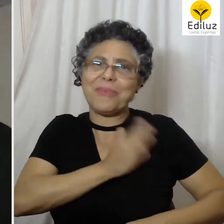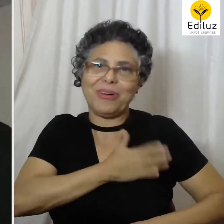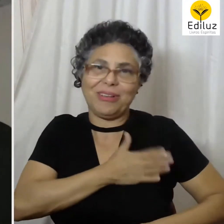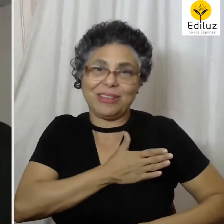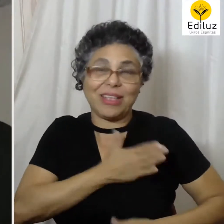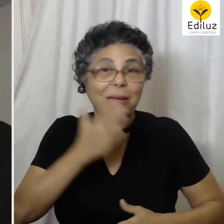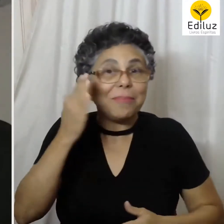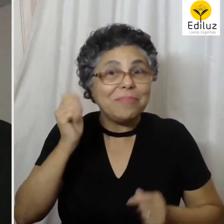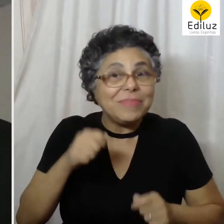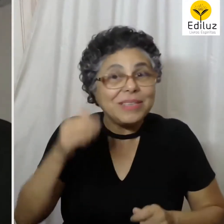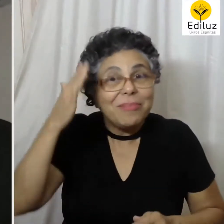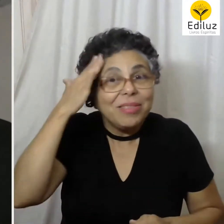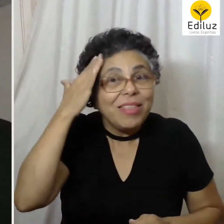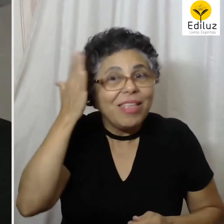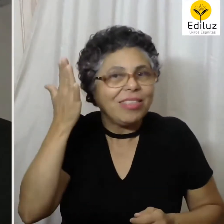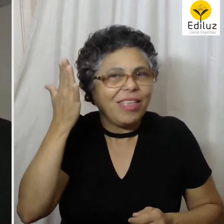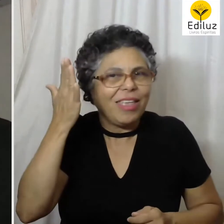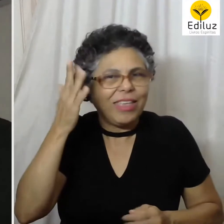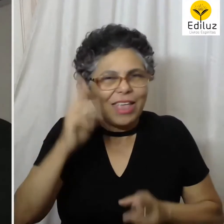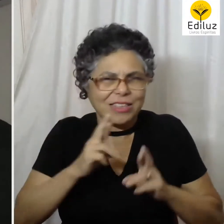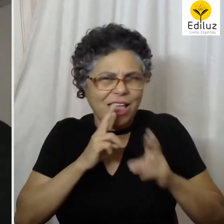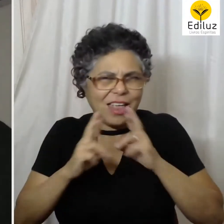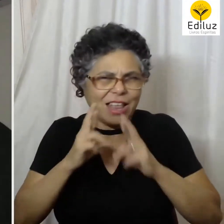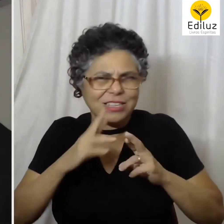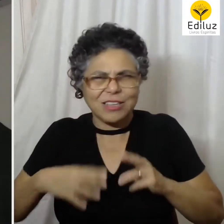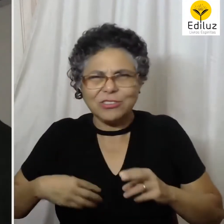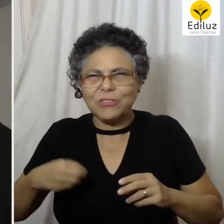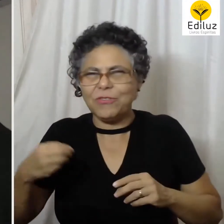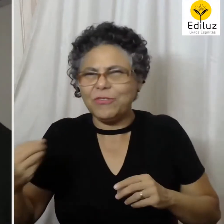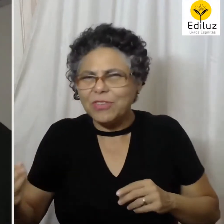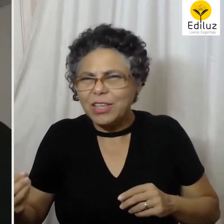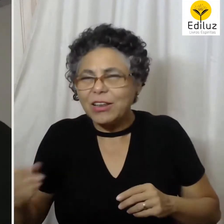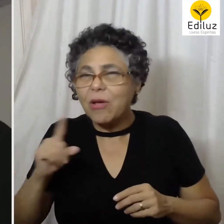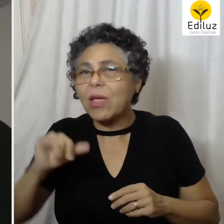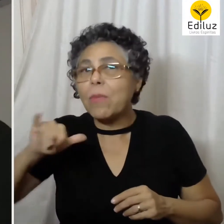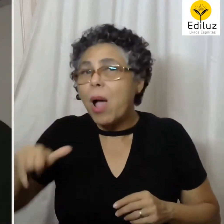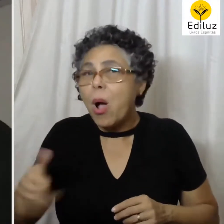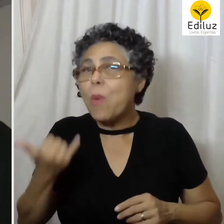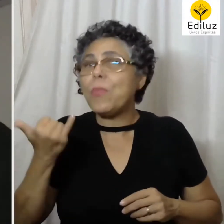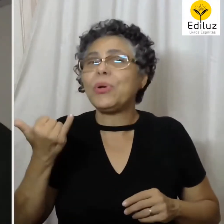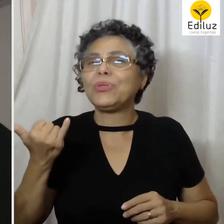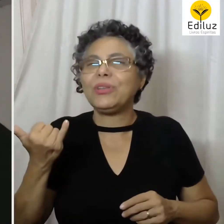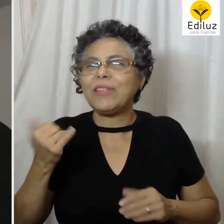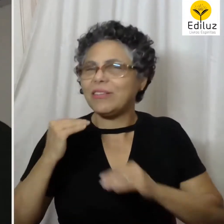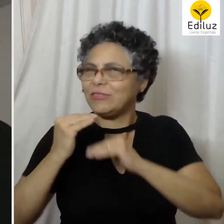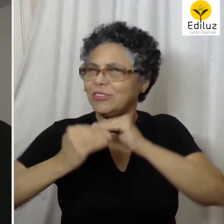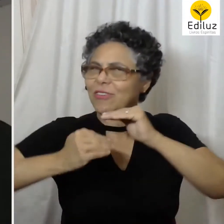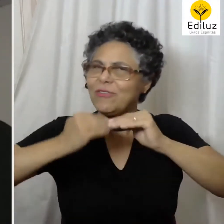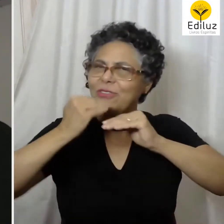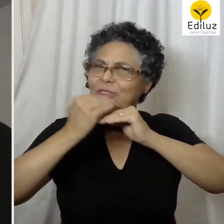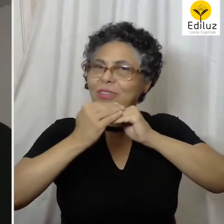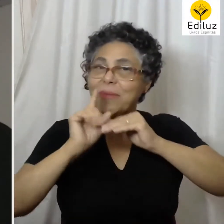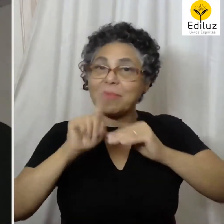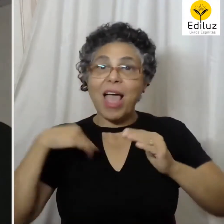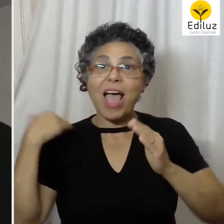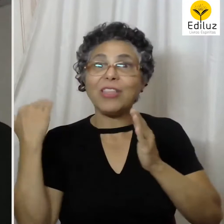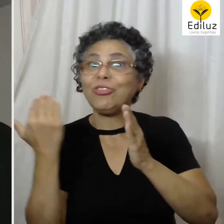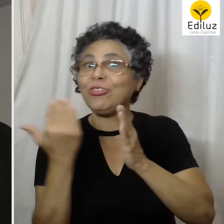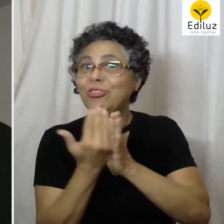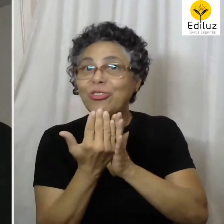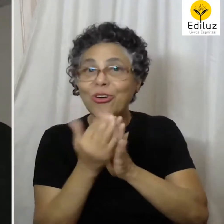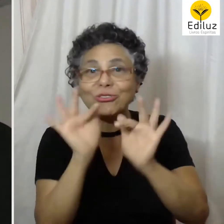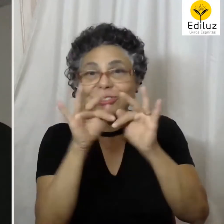relação filial, ela é uma oportunidade evolutiva para todos os sujeitos